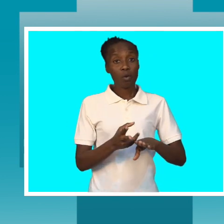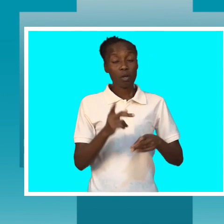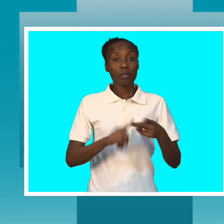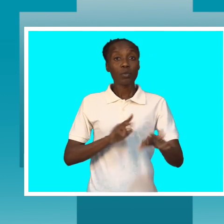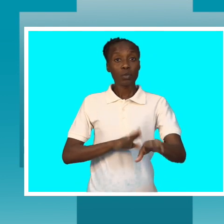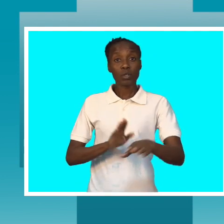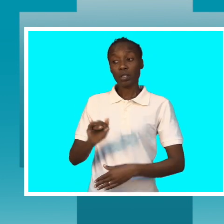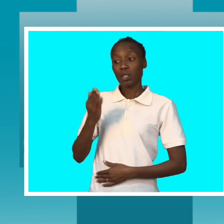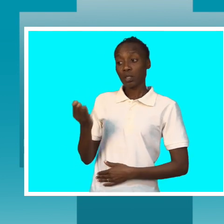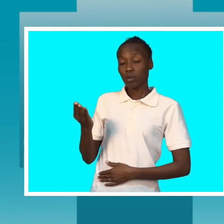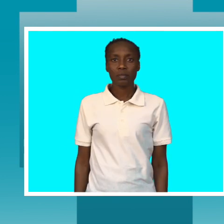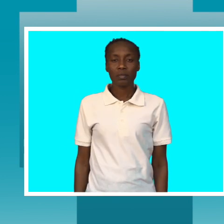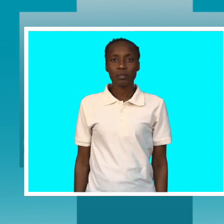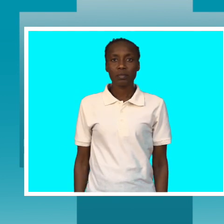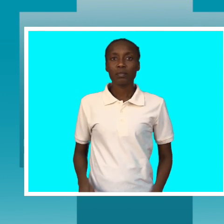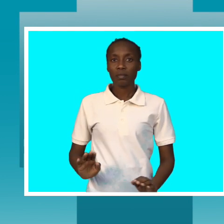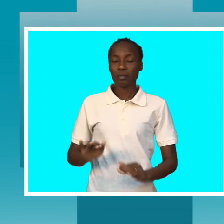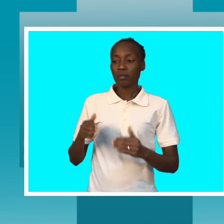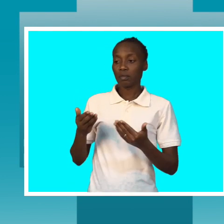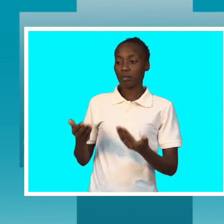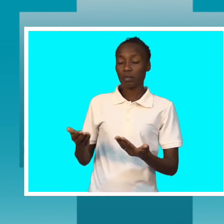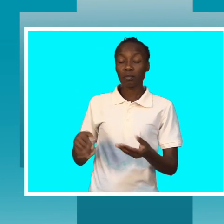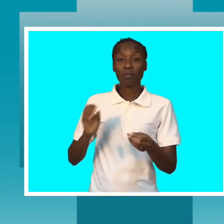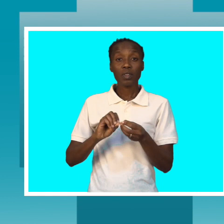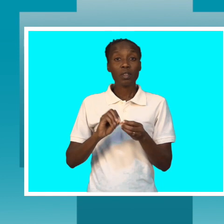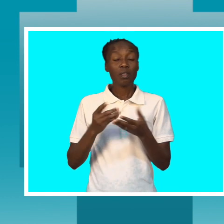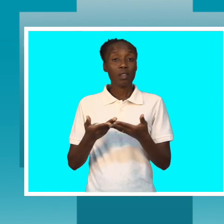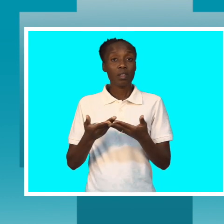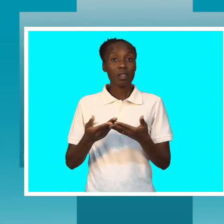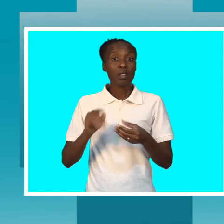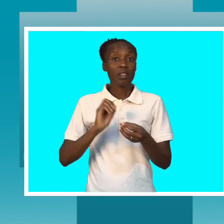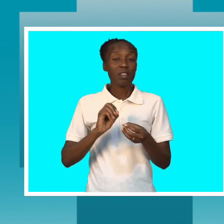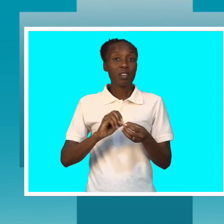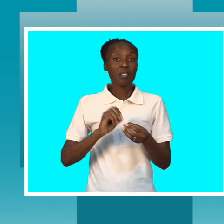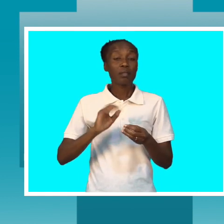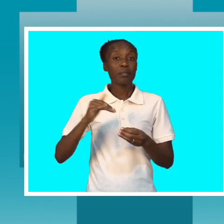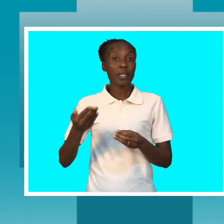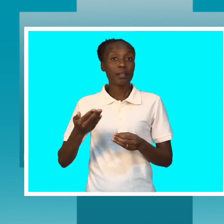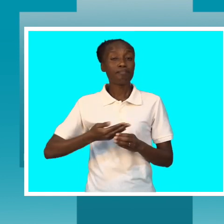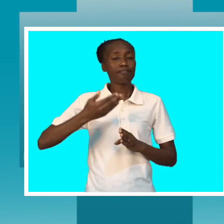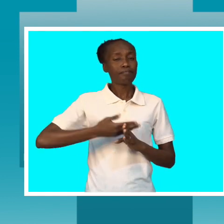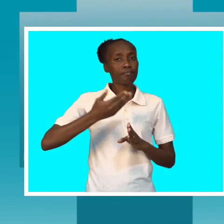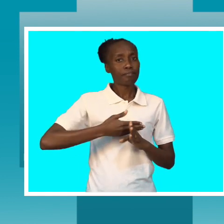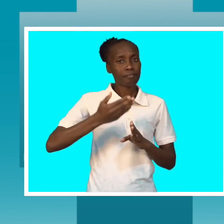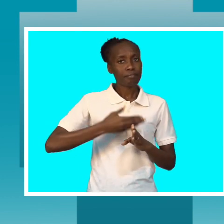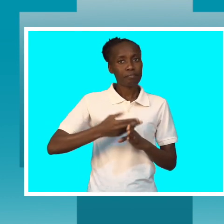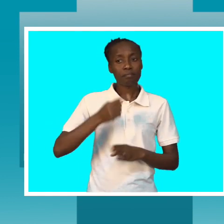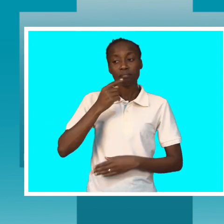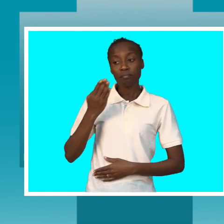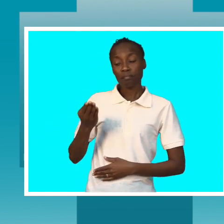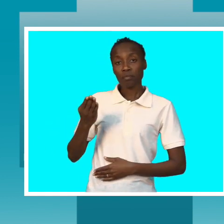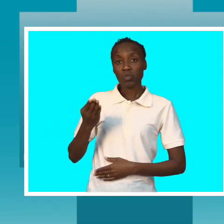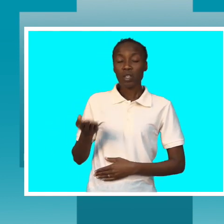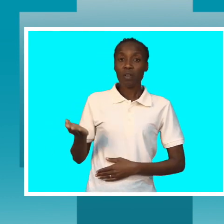atividades desportivas. Mas lá para correr e para treinar, né? Ele me falou que vamos na Maputo.